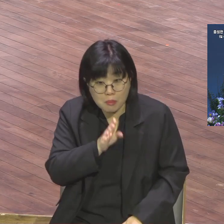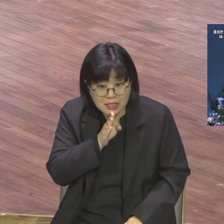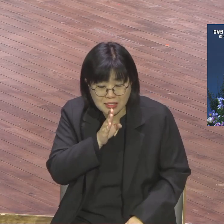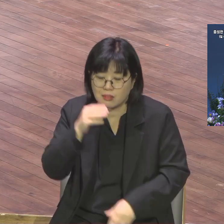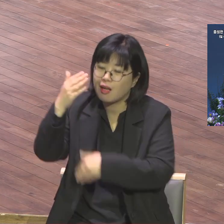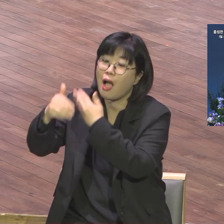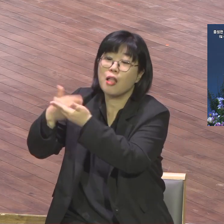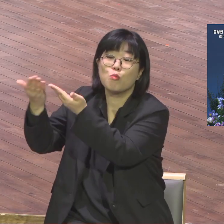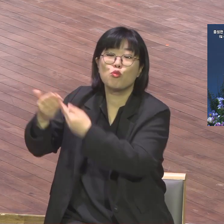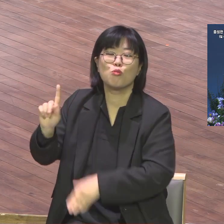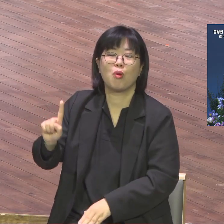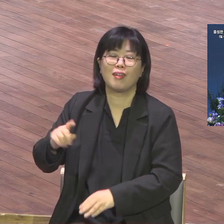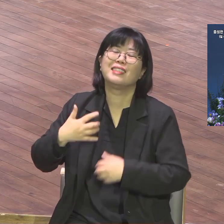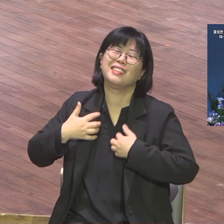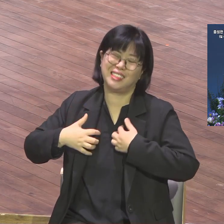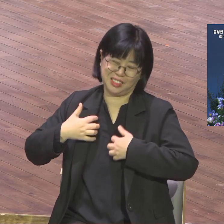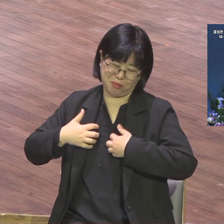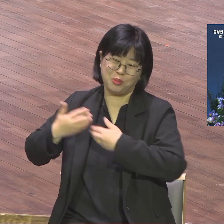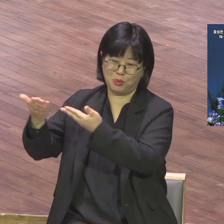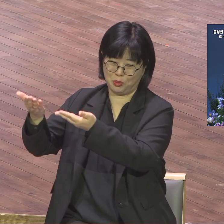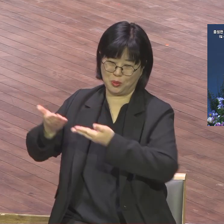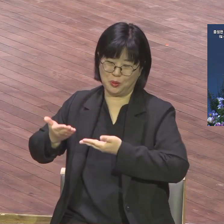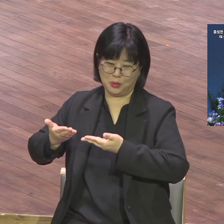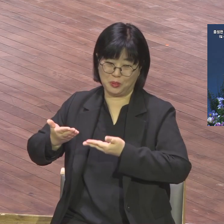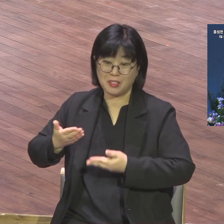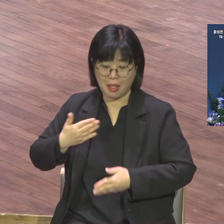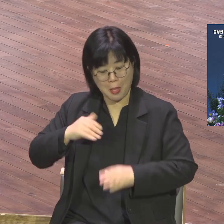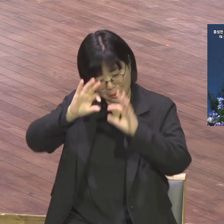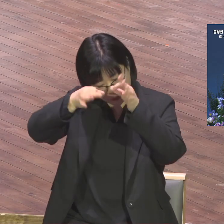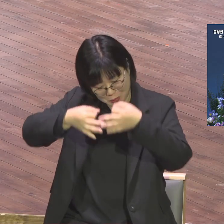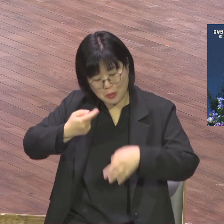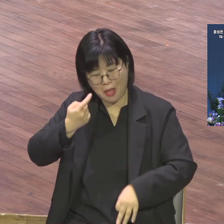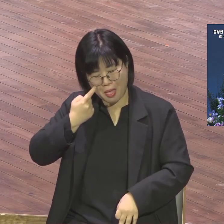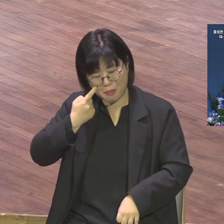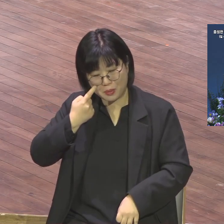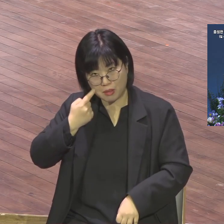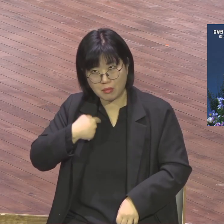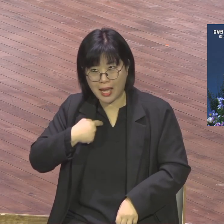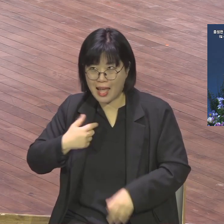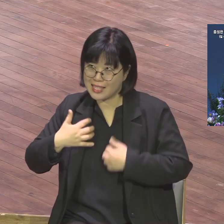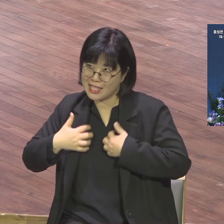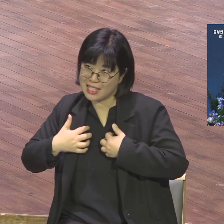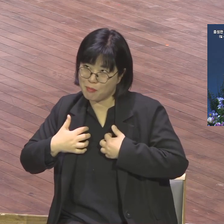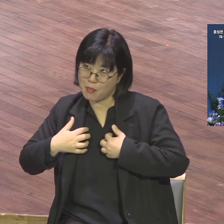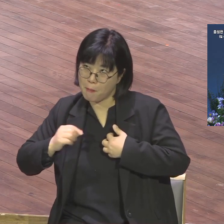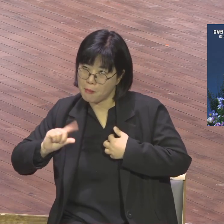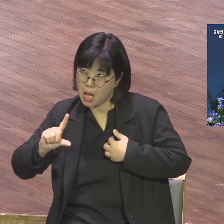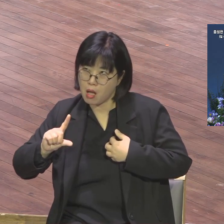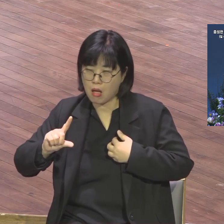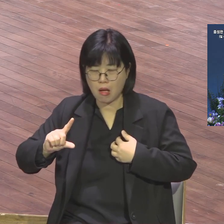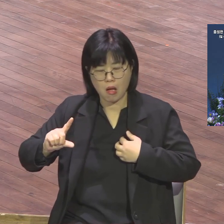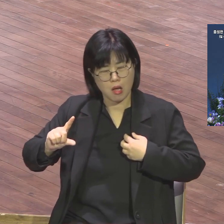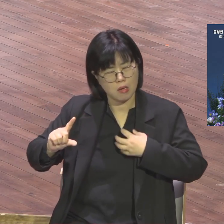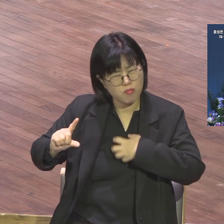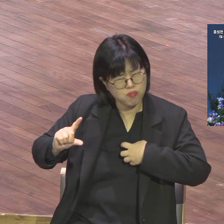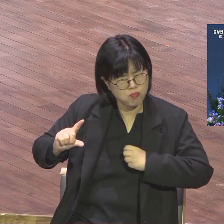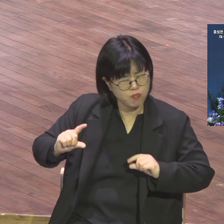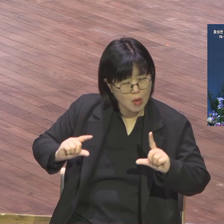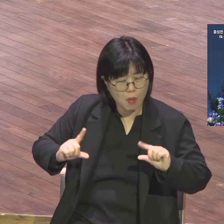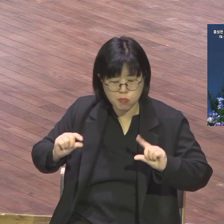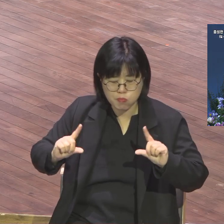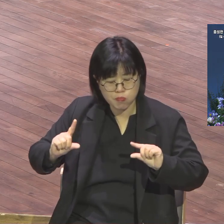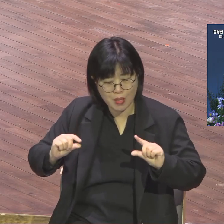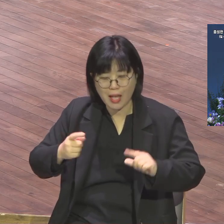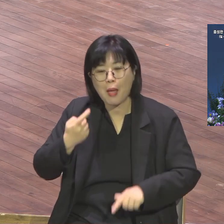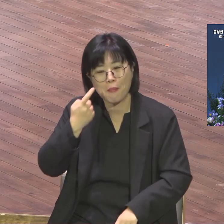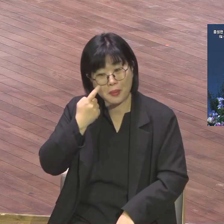그 기쁨이 현장으로 이어지는 것이 뭐예요? 그 기쁨이 이어지는 것이 전도와 선교예요.